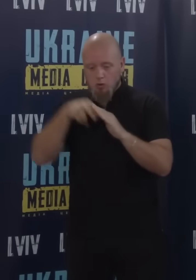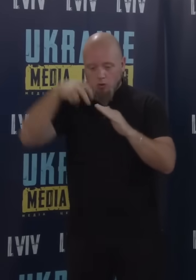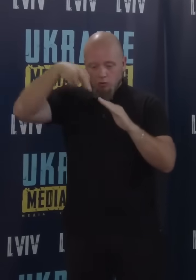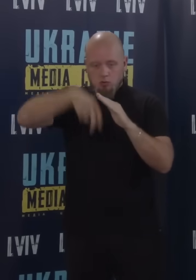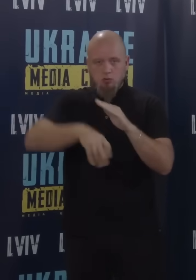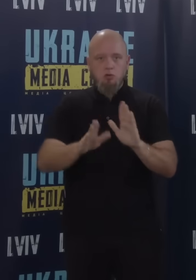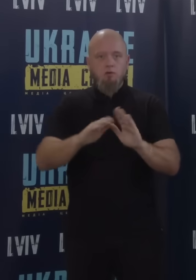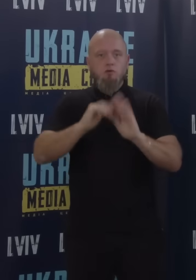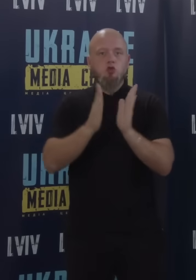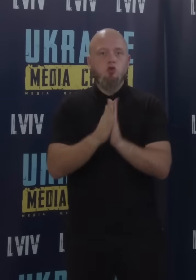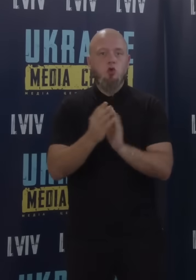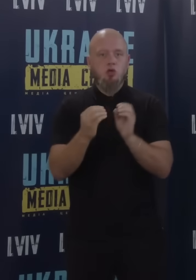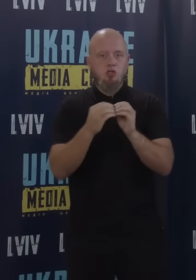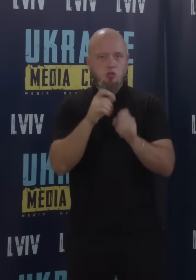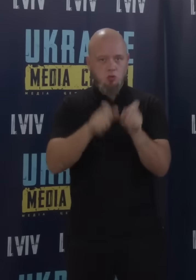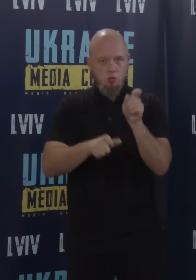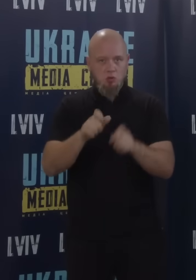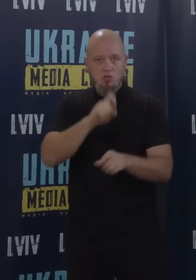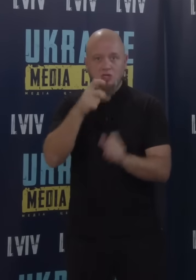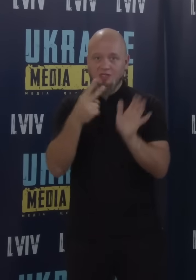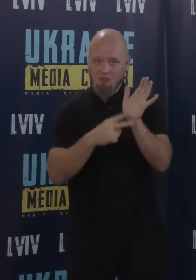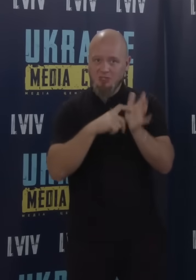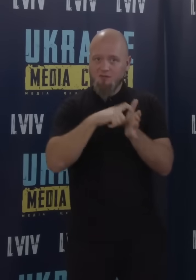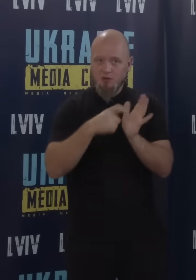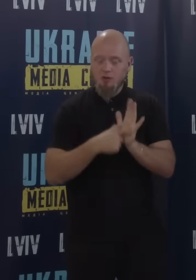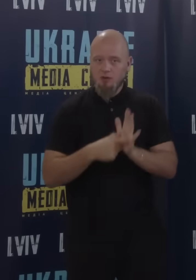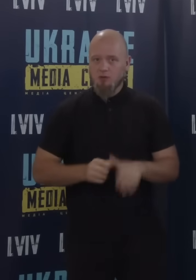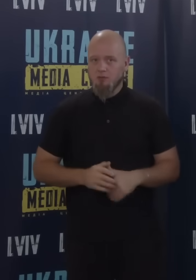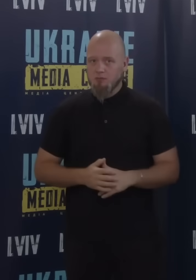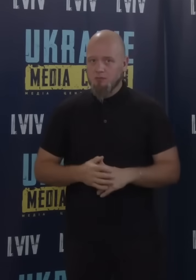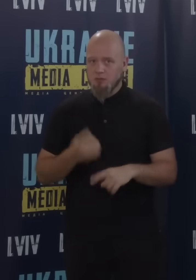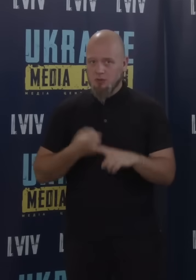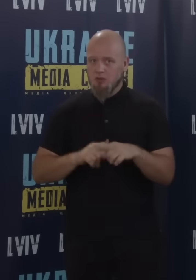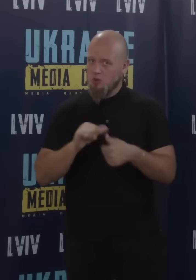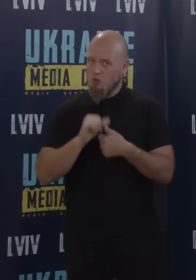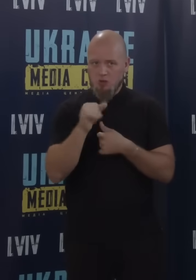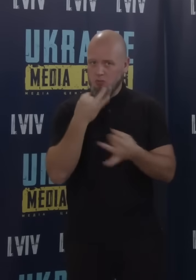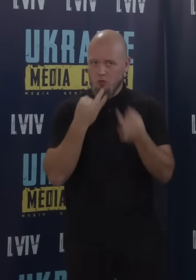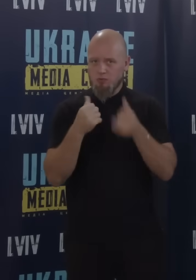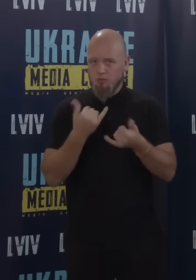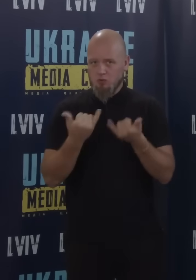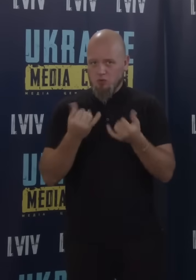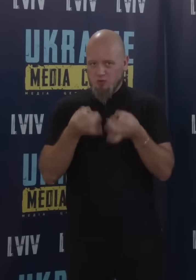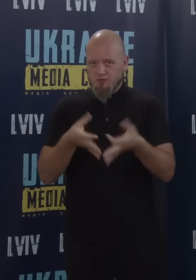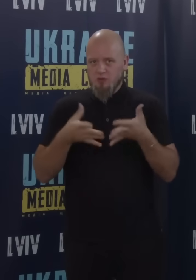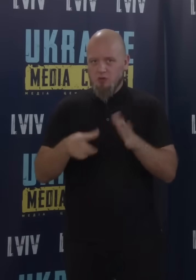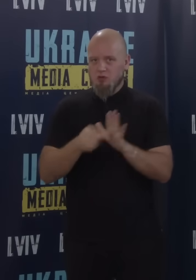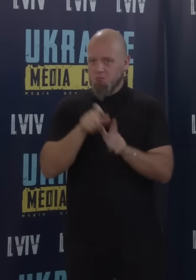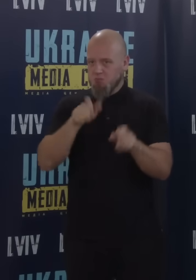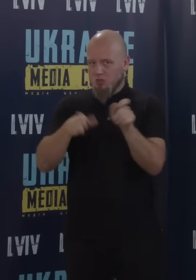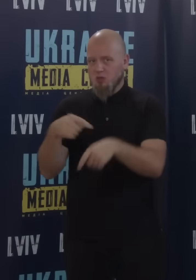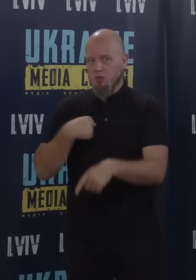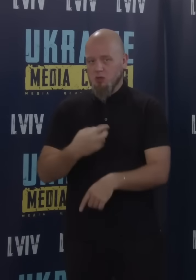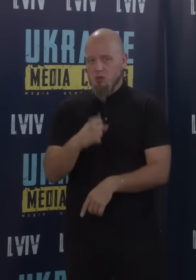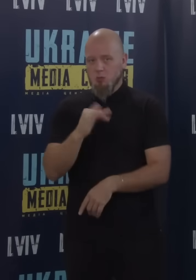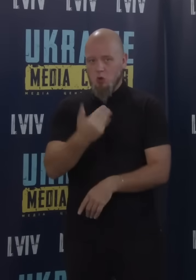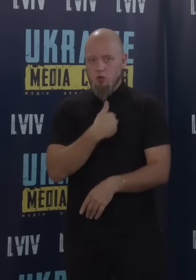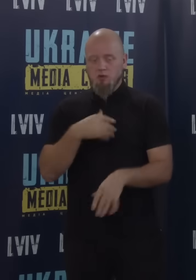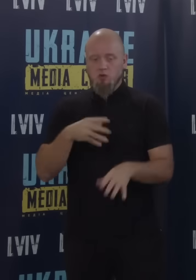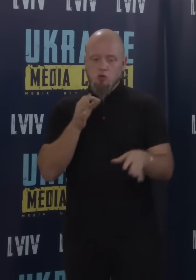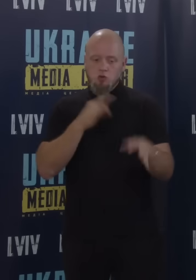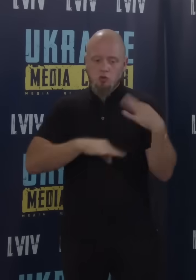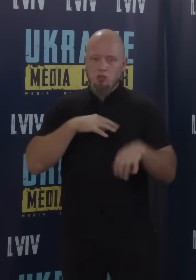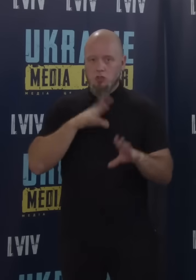зійшло всього-навсього 10 людей з 70 квартир. Це окрема розмова сьогодні, звичайно, з мешканцями, але я би хотів